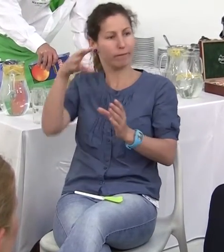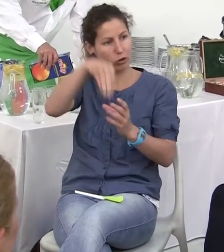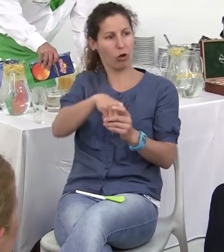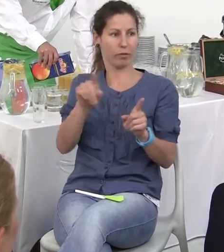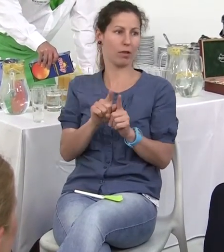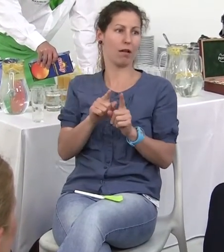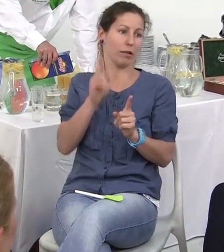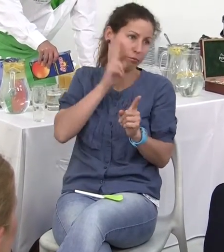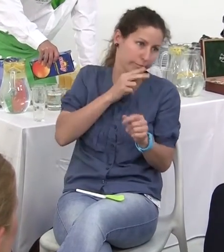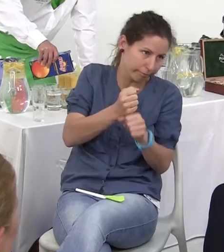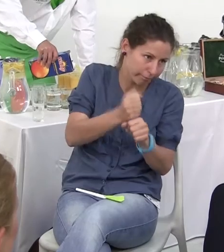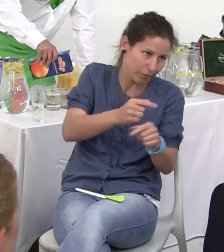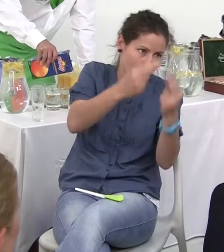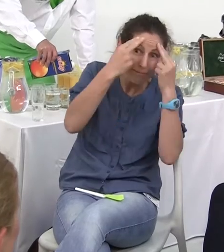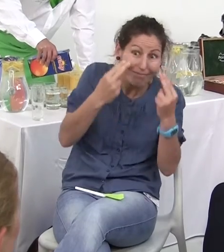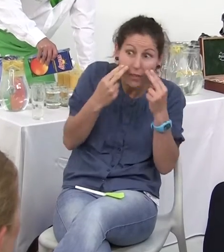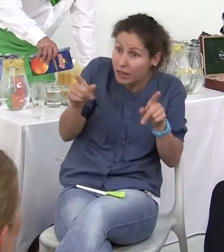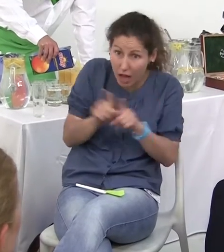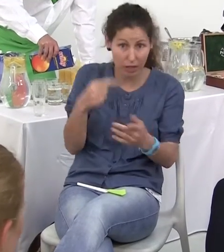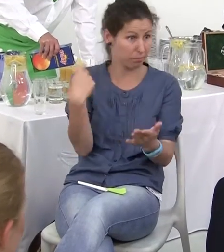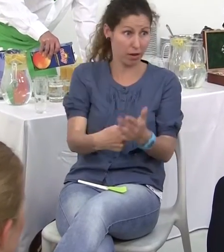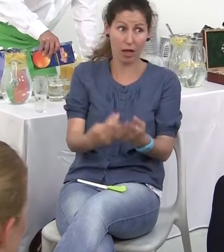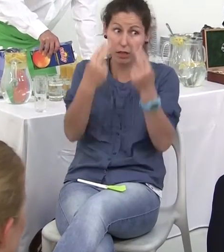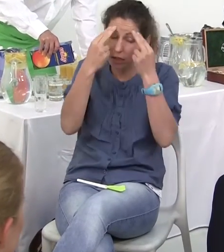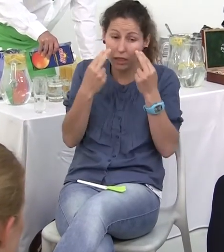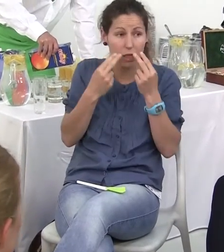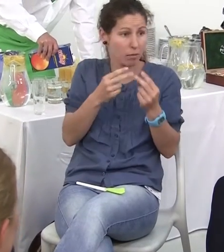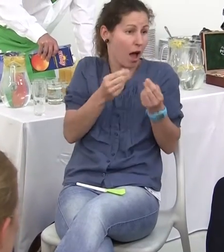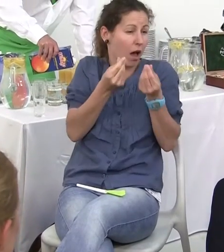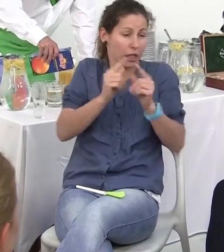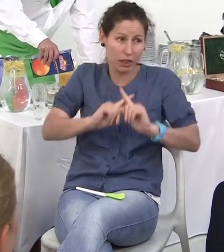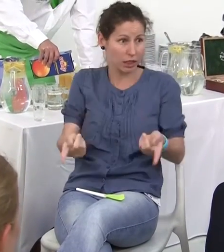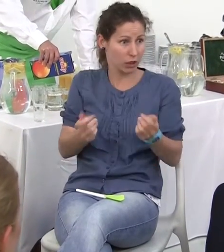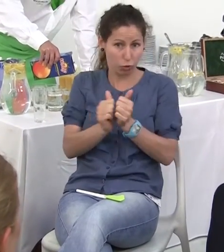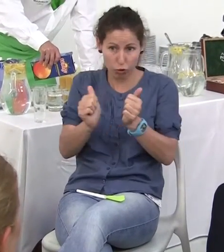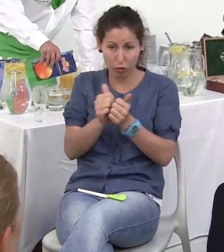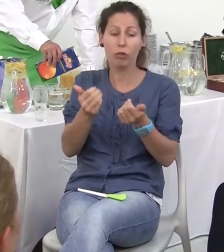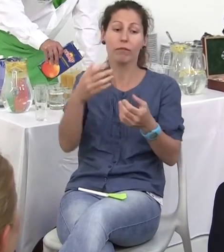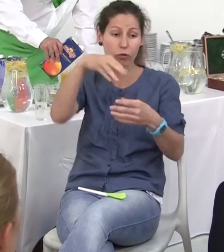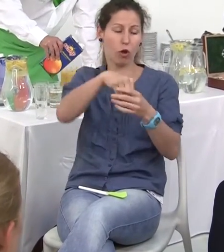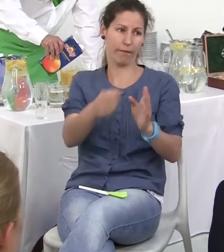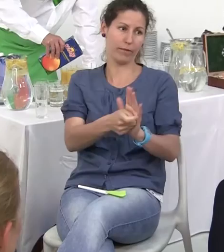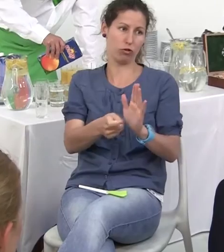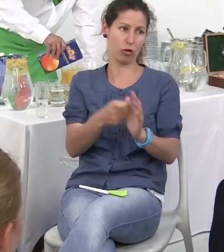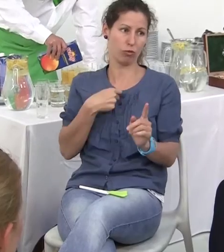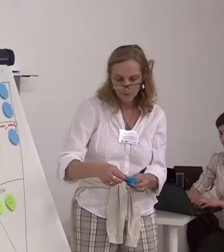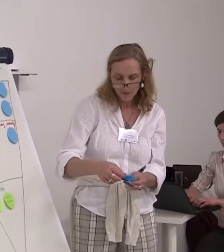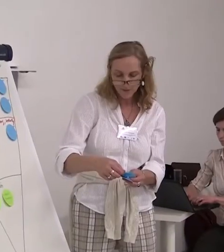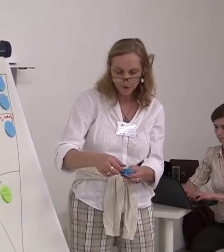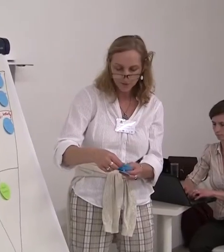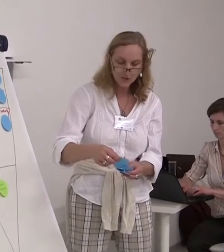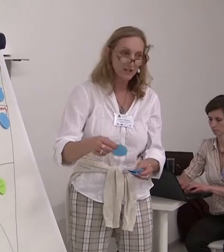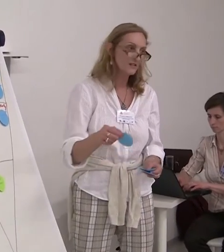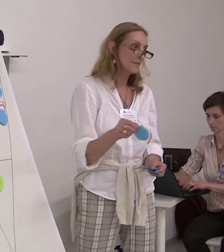a oni nevědí, jaké to skutečně je žít v nějaké takovéhle jakoby společnosti a mít takovéhle zkušenosti.